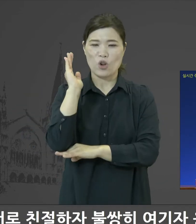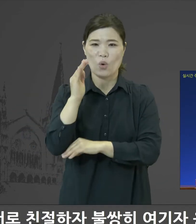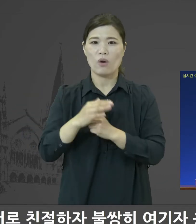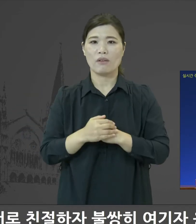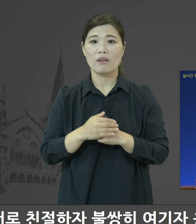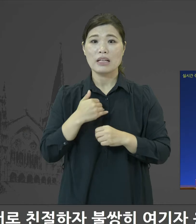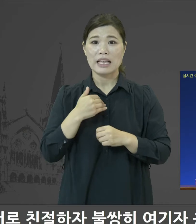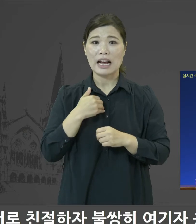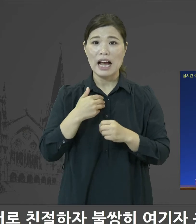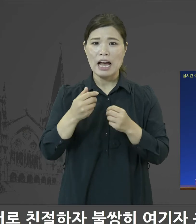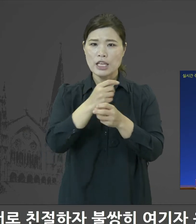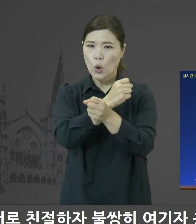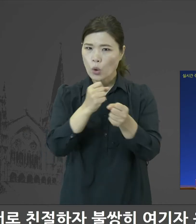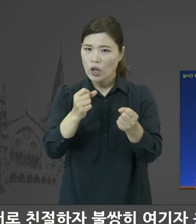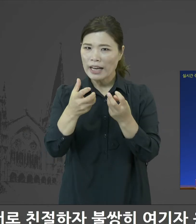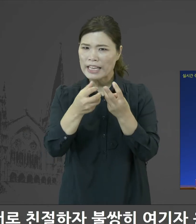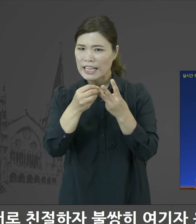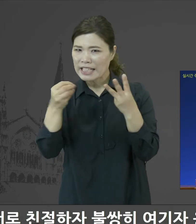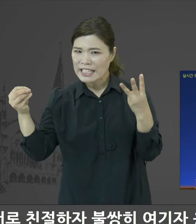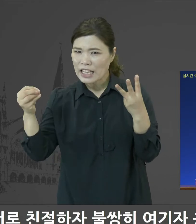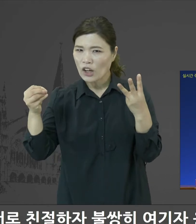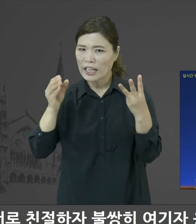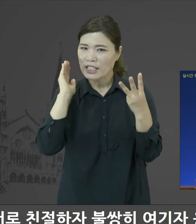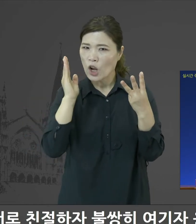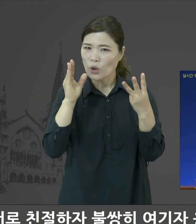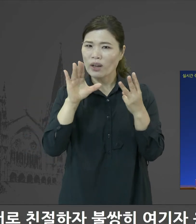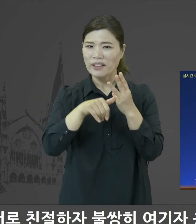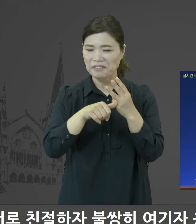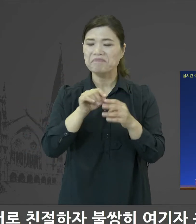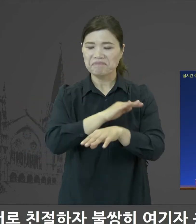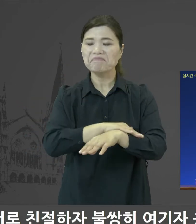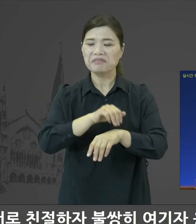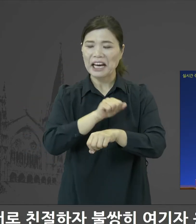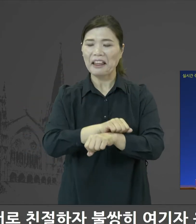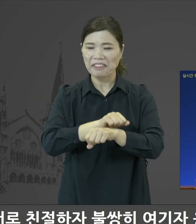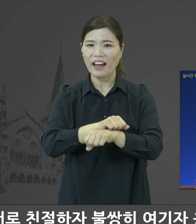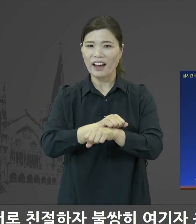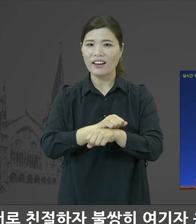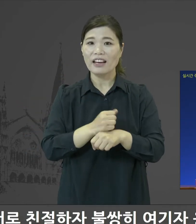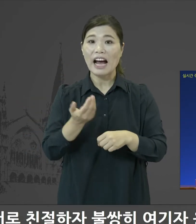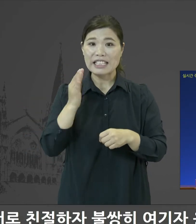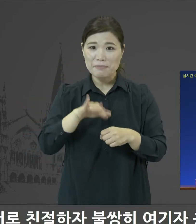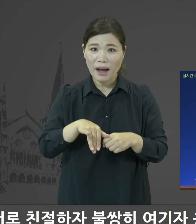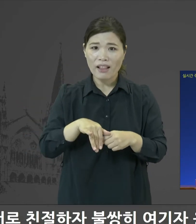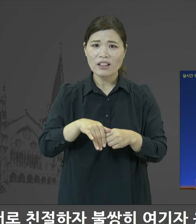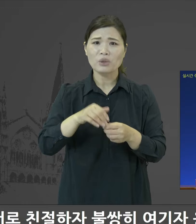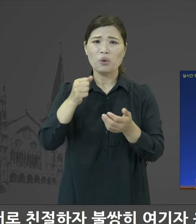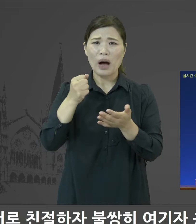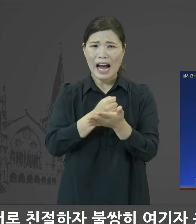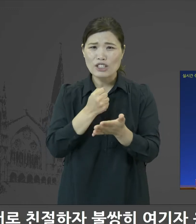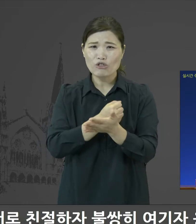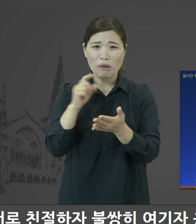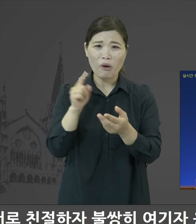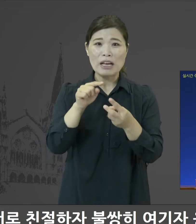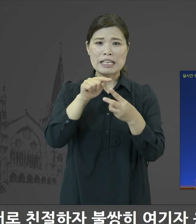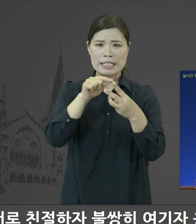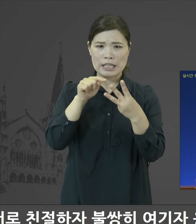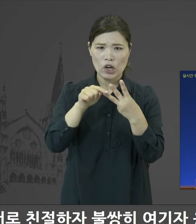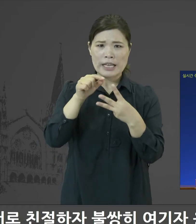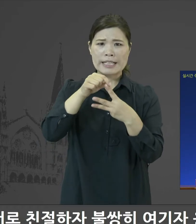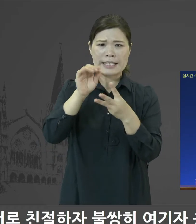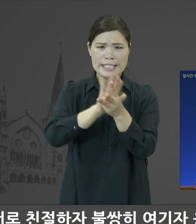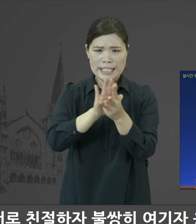용서하기를 띄어내면서 잘했다 싶었습니다. 그러면서 한 가지 아쉬웠던 것은 친절하게 하라와 불쌍하게